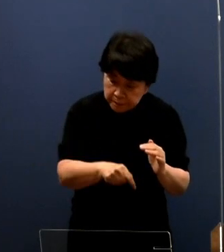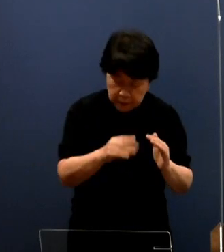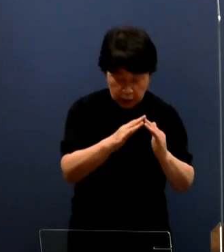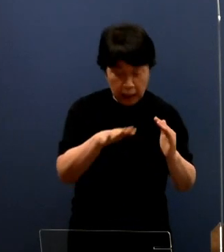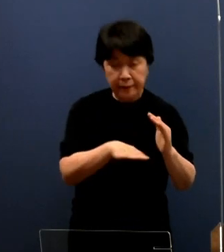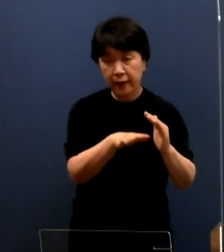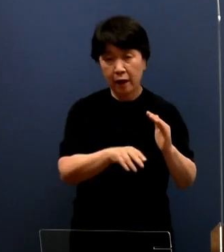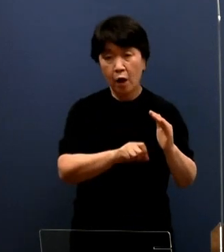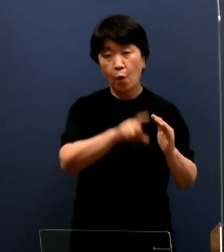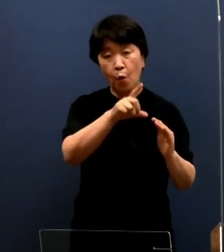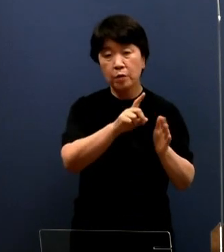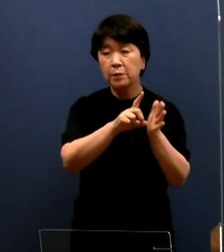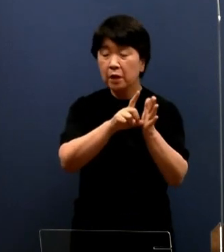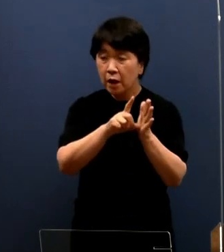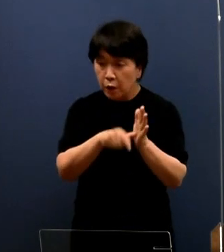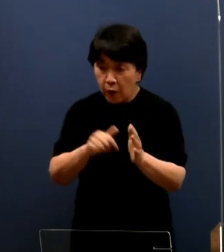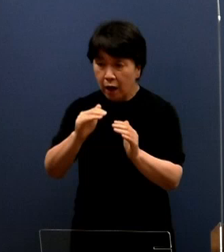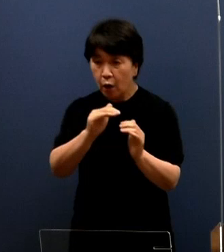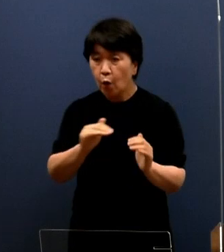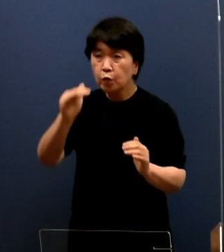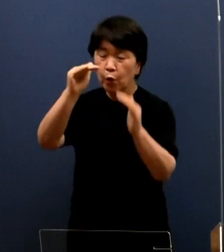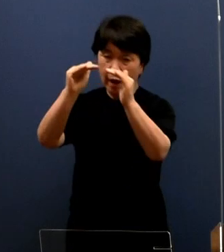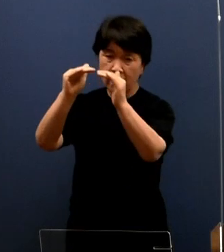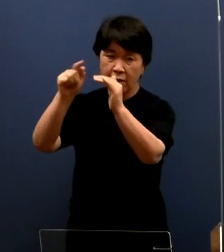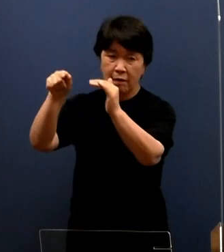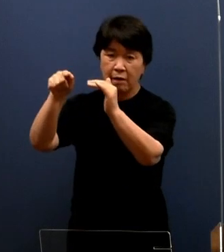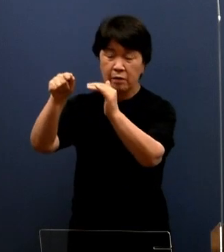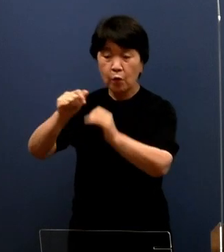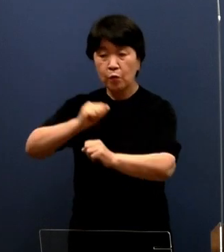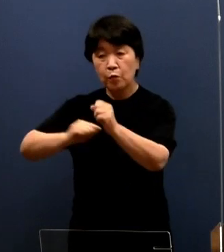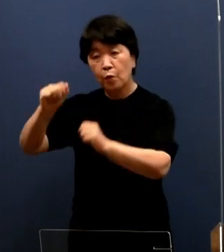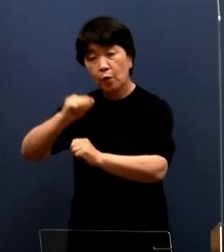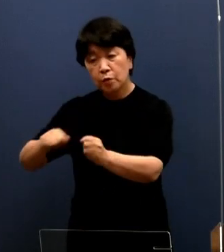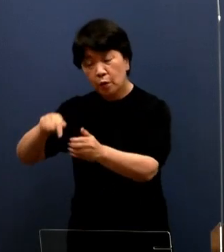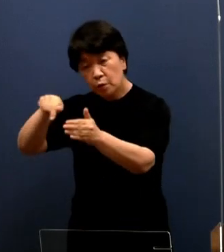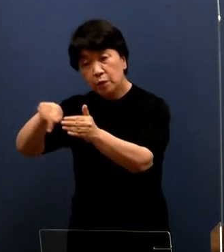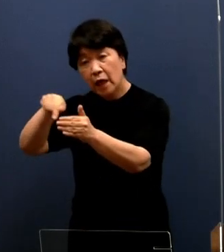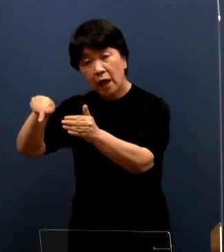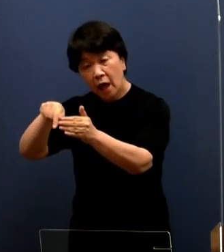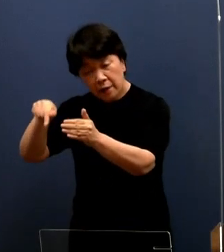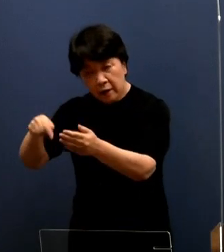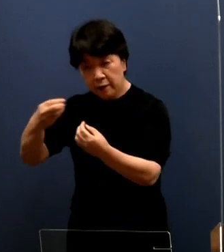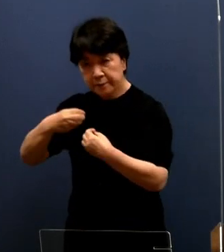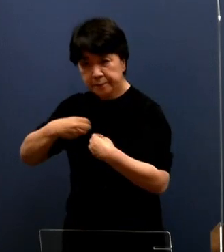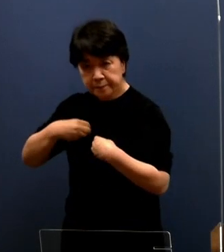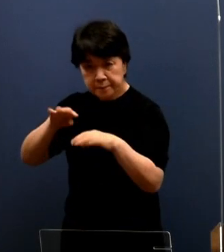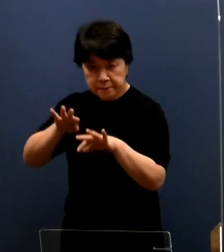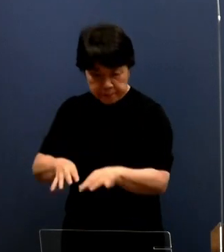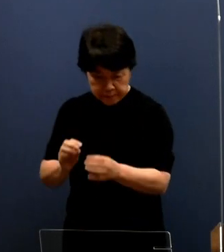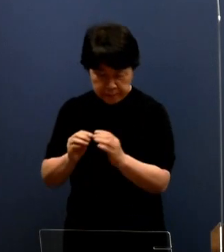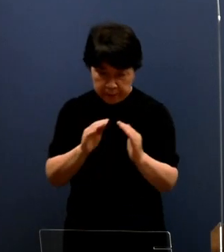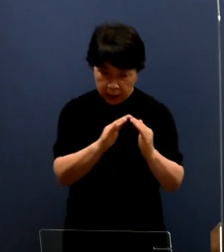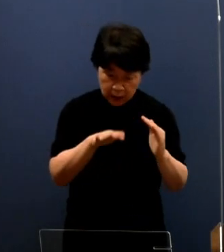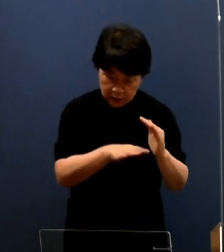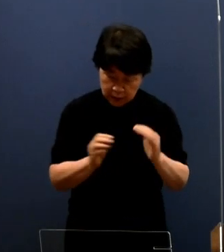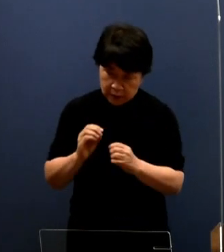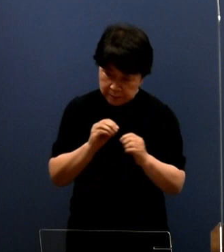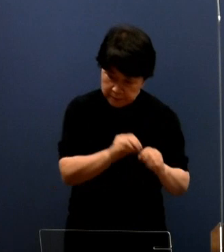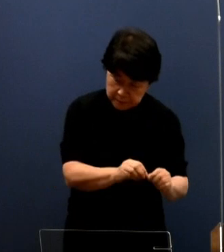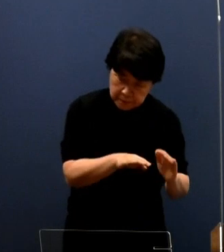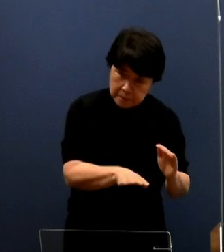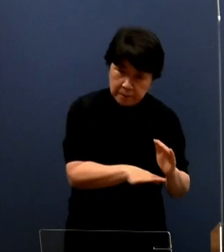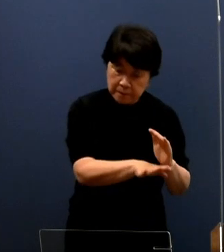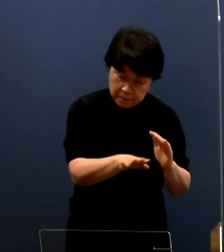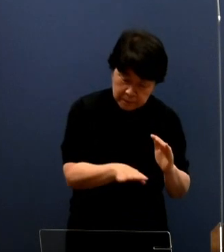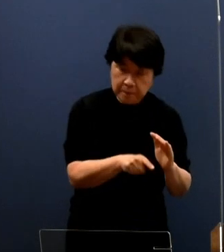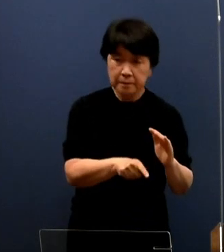ね、そしたら大人の行動の中で示される類型をすべて疑うのが、申し上げると、公衆衛生